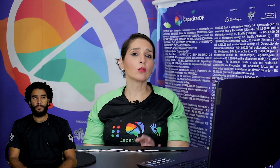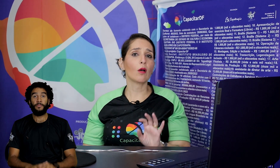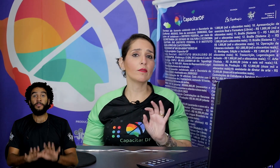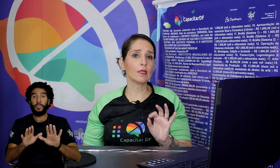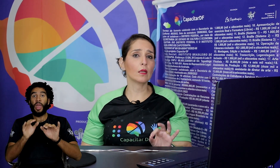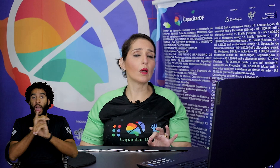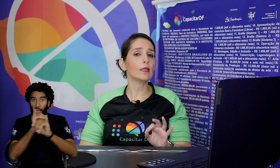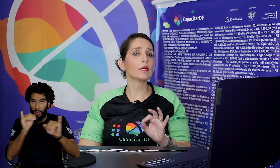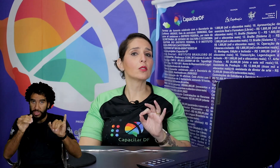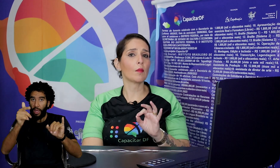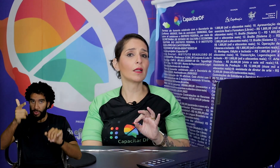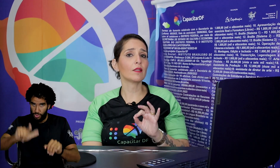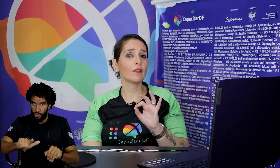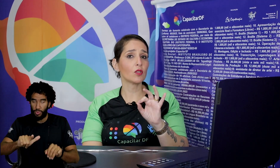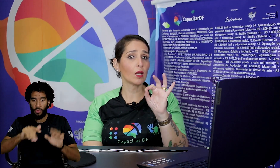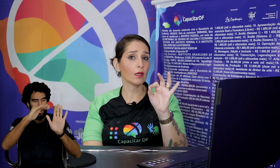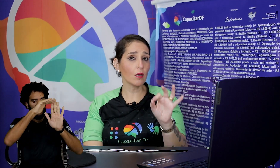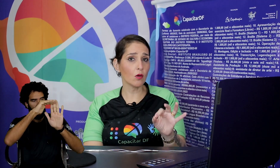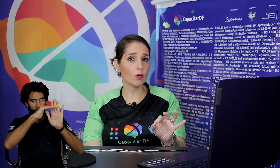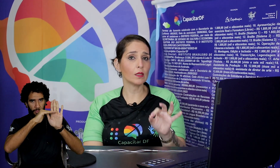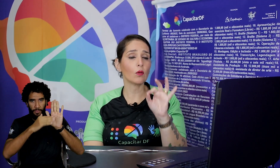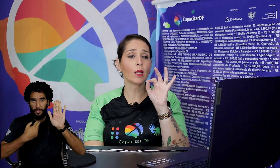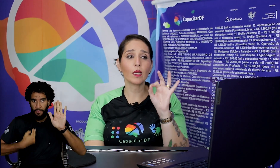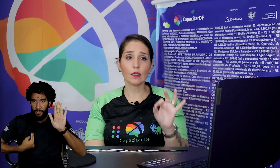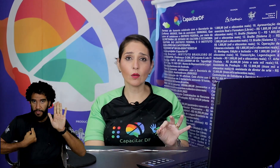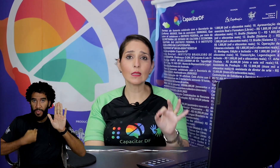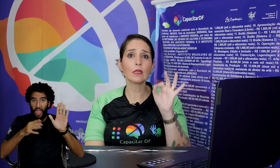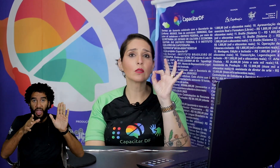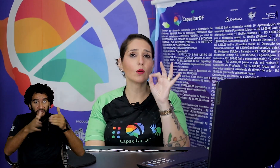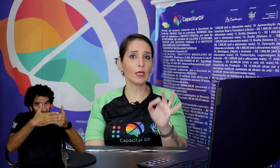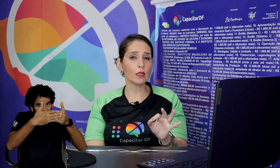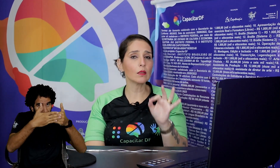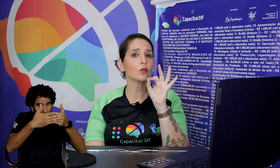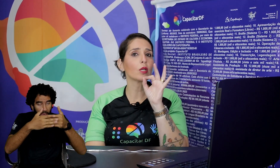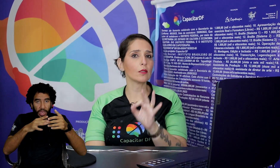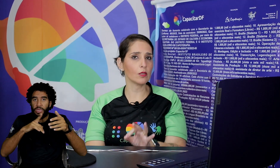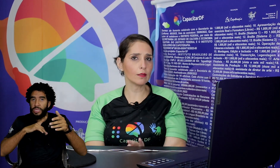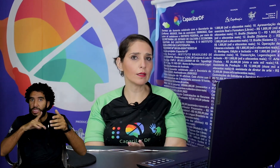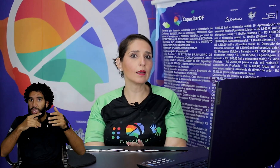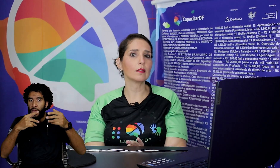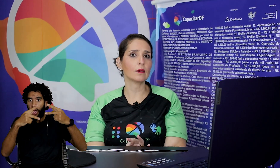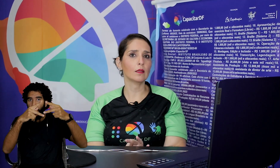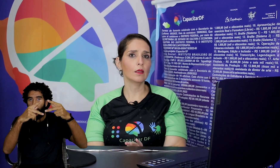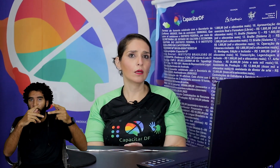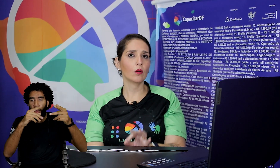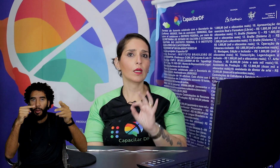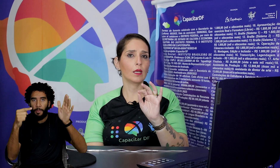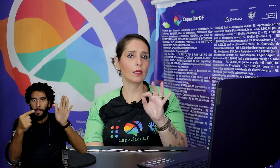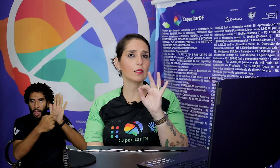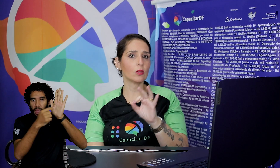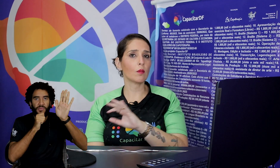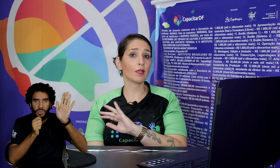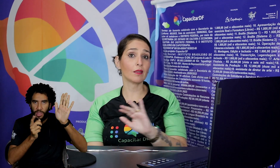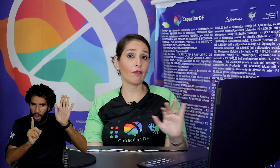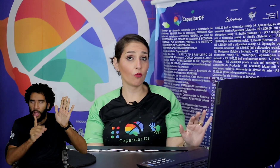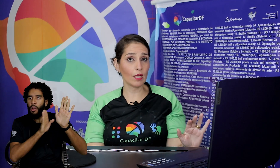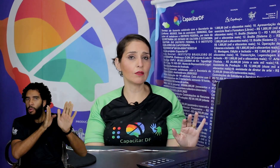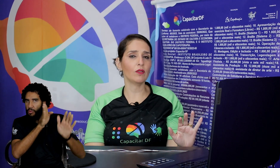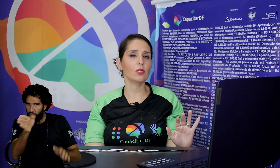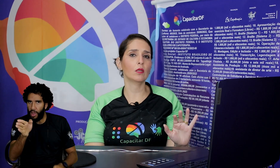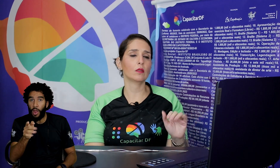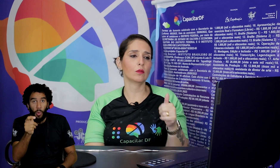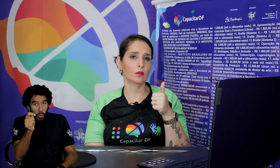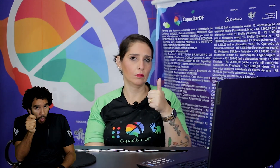Pessoal, só avisando, a lista de chamada vai ser fechada agora. Então, quem ainda não acessou, entre no chat e acesse. Ok? Lista de chamada está